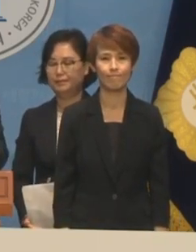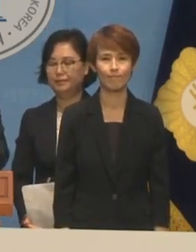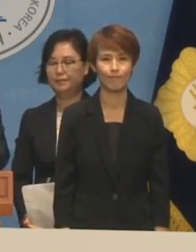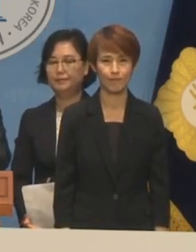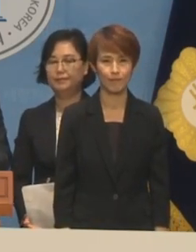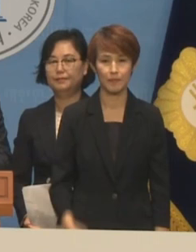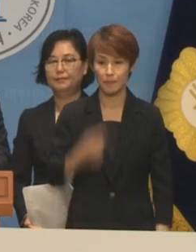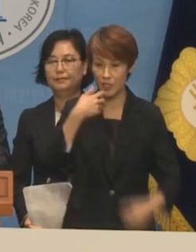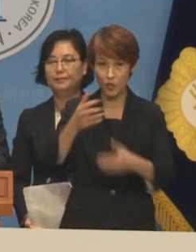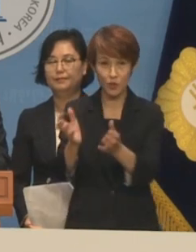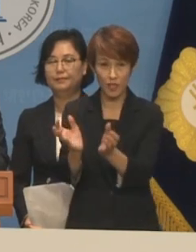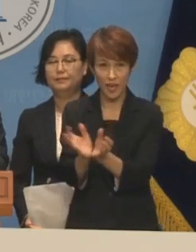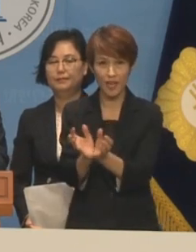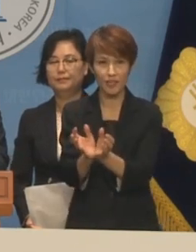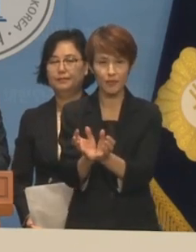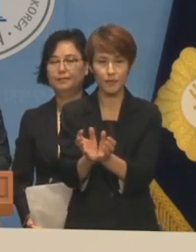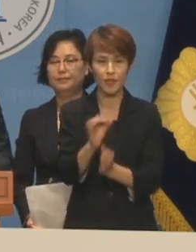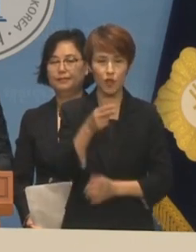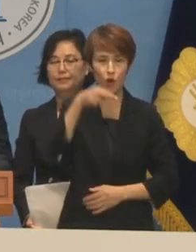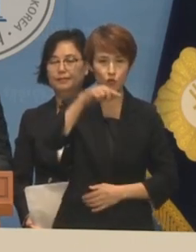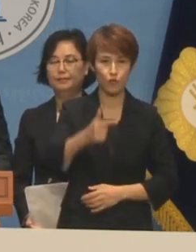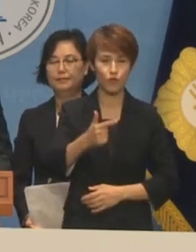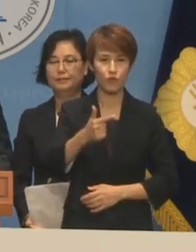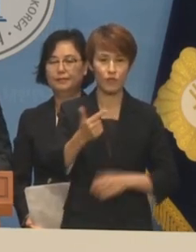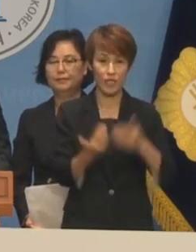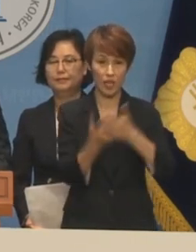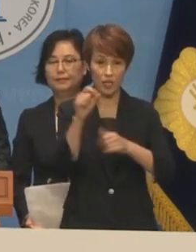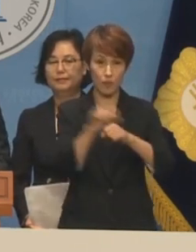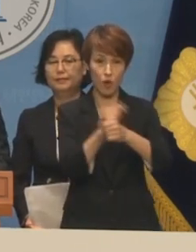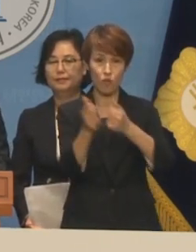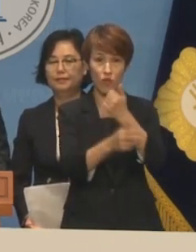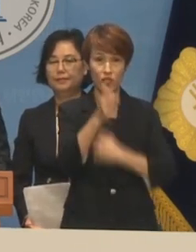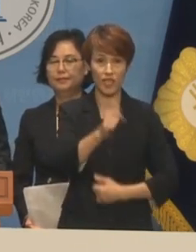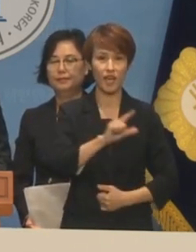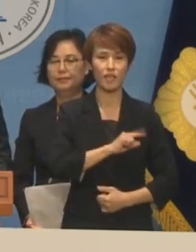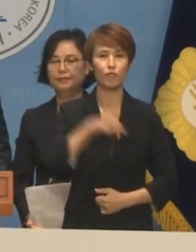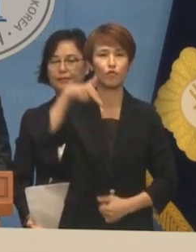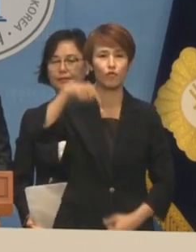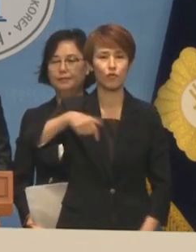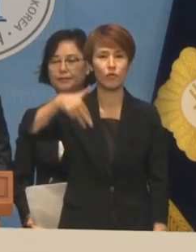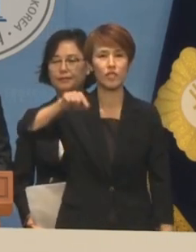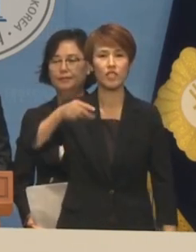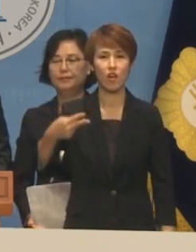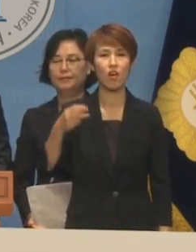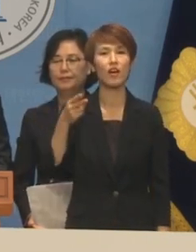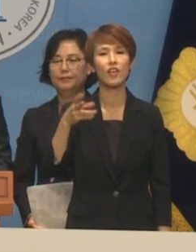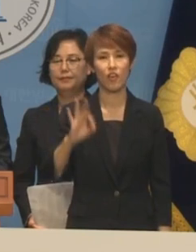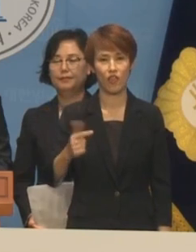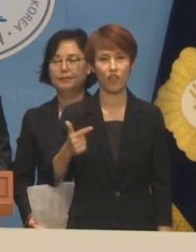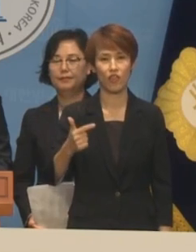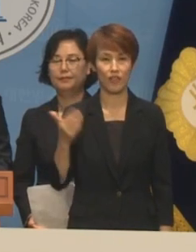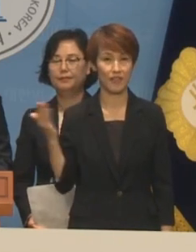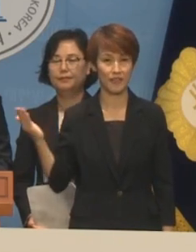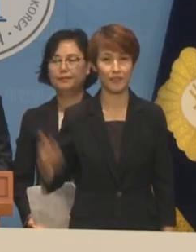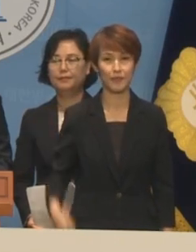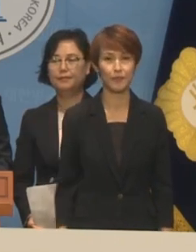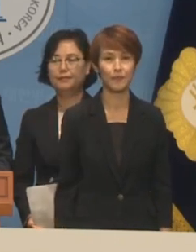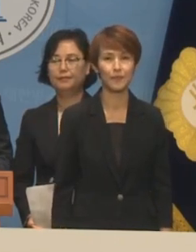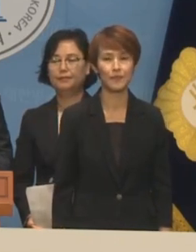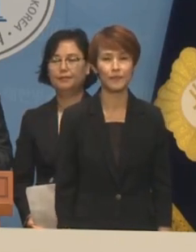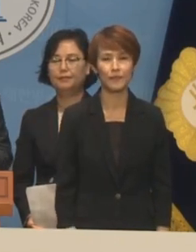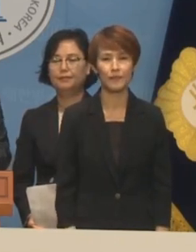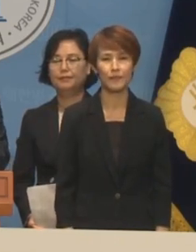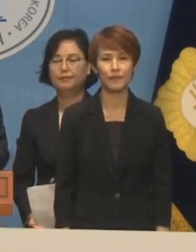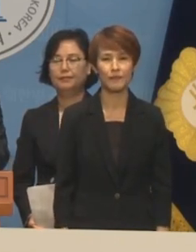예, 민주당 여순 사건 특별위원장의 위원장을 맡고 있는 주철현 의원입니다. 저희가 이제 우리